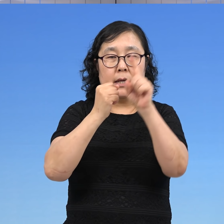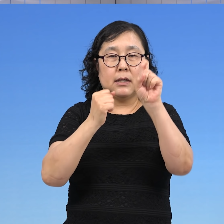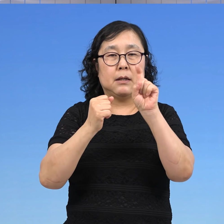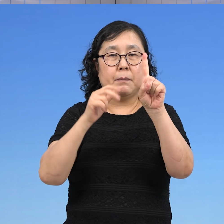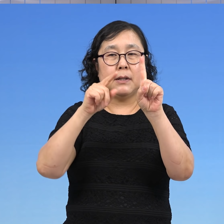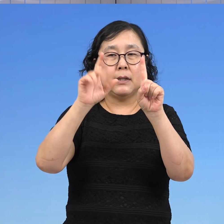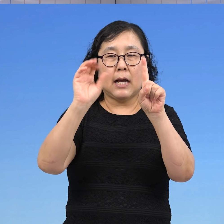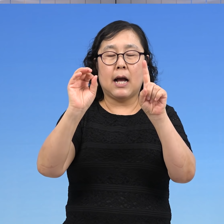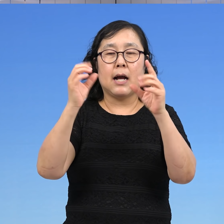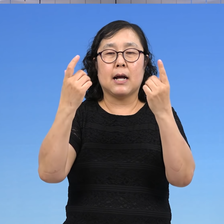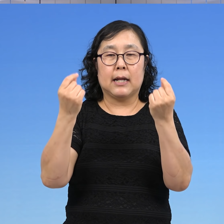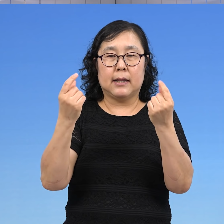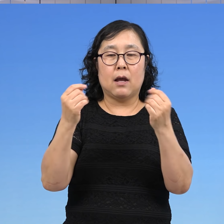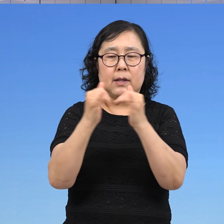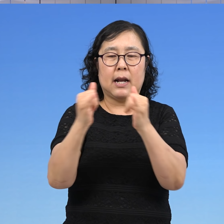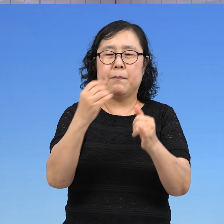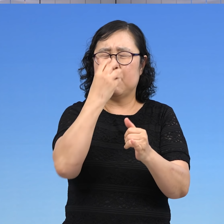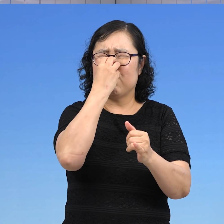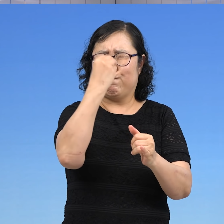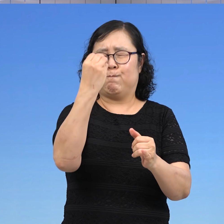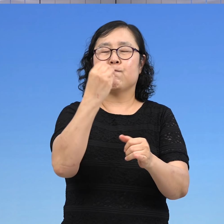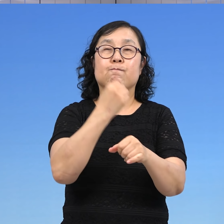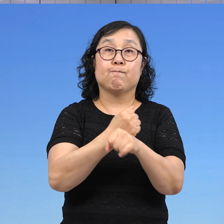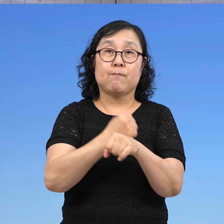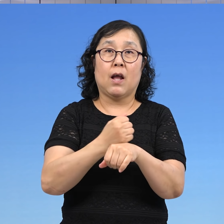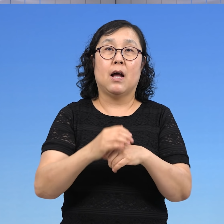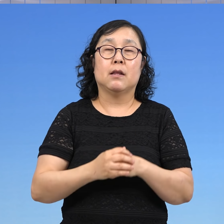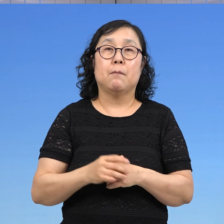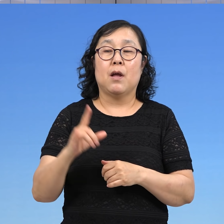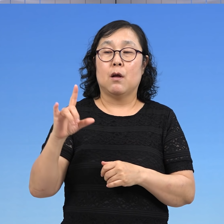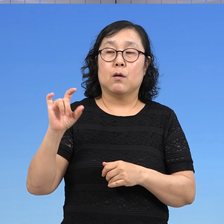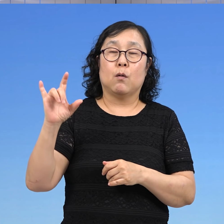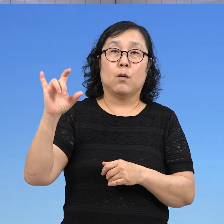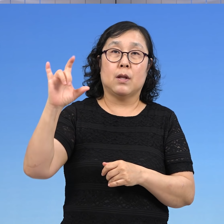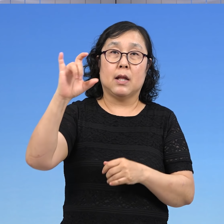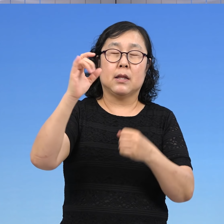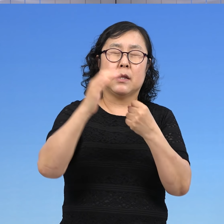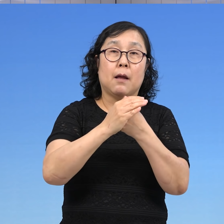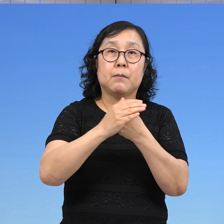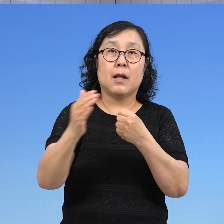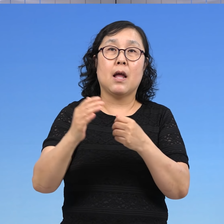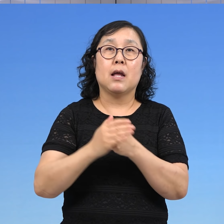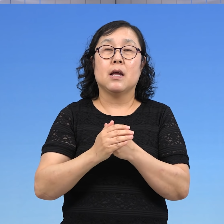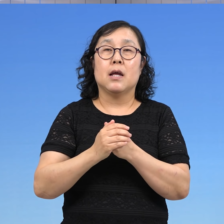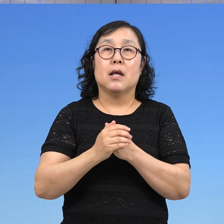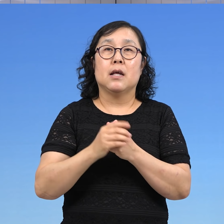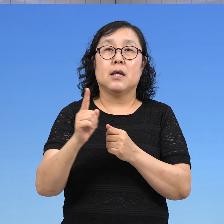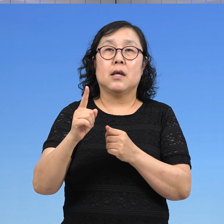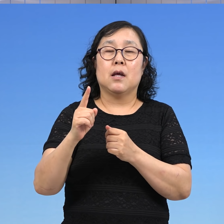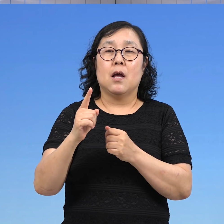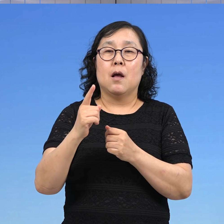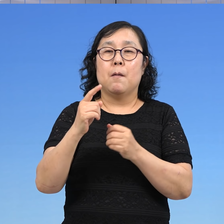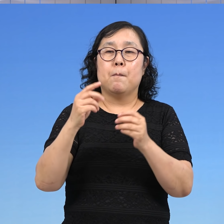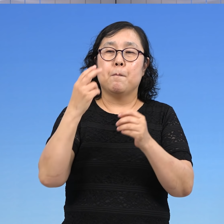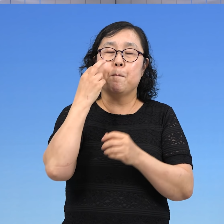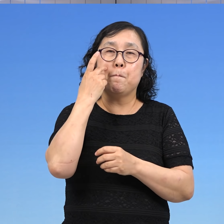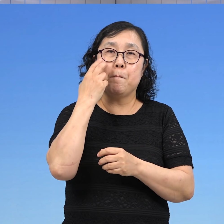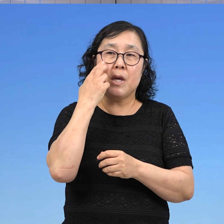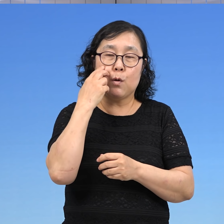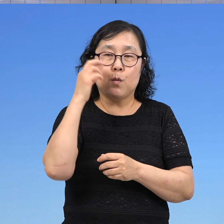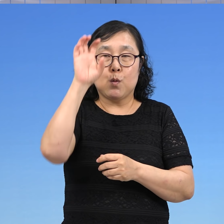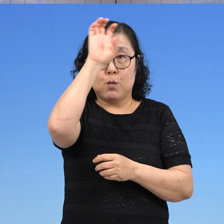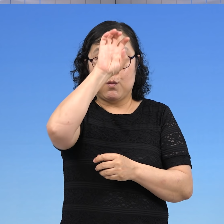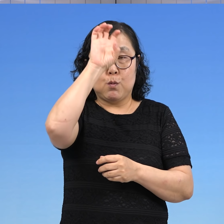겪고 있는 거예요 얼마나 그거는 교만 했습니까 게다가 이번 코로나바이러스 사건을 통해 우리가 이 선진국이라고 하는